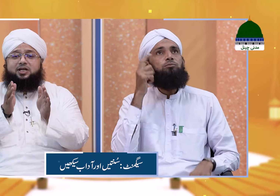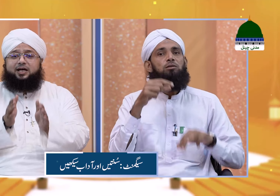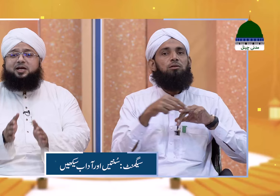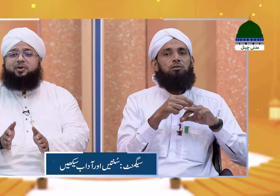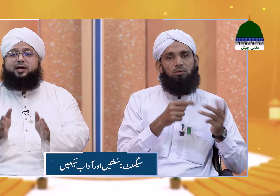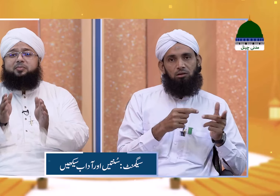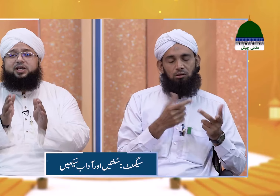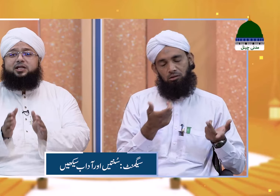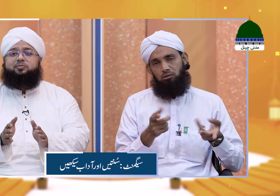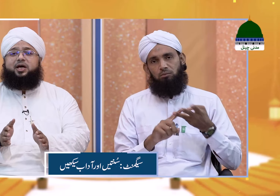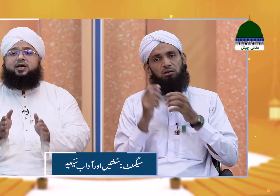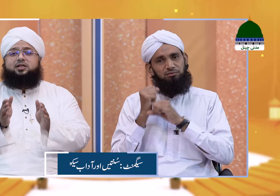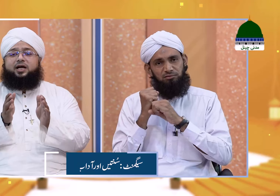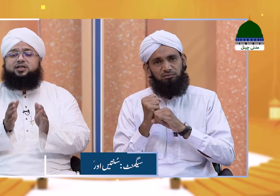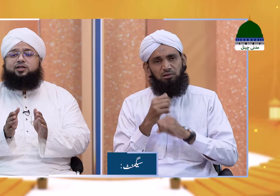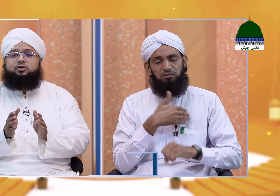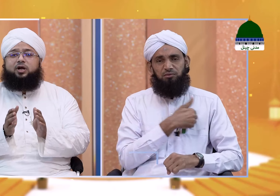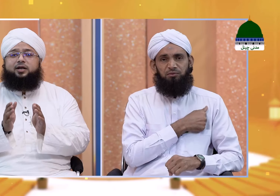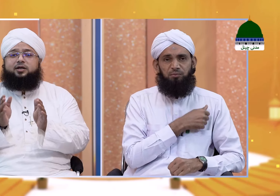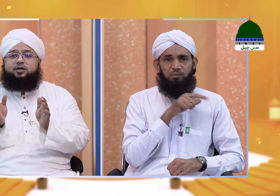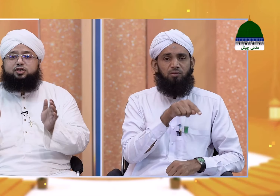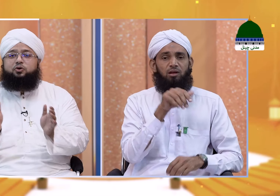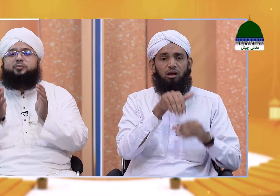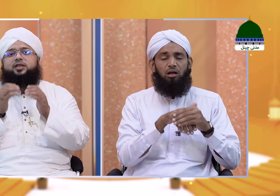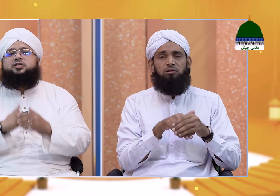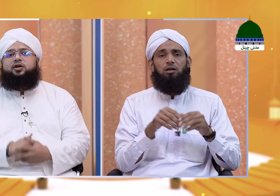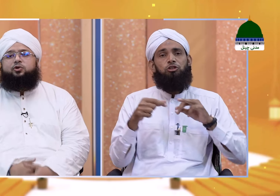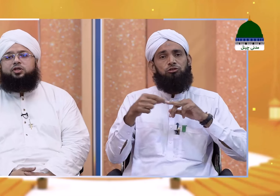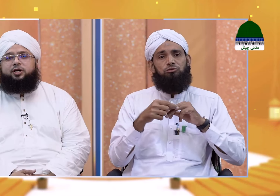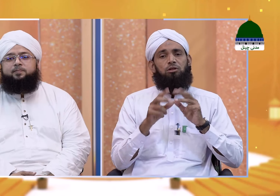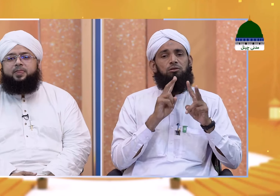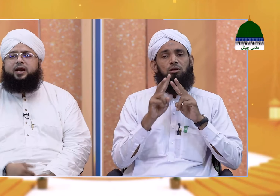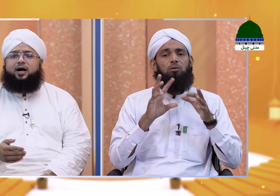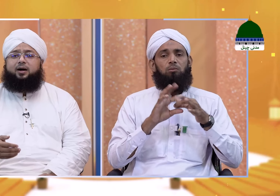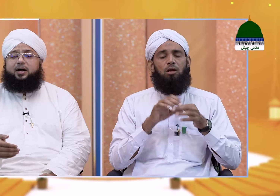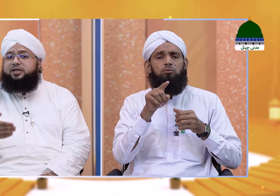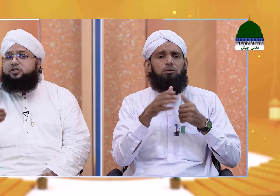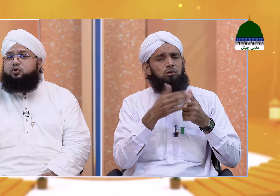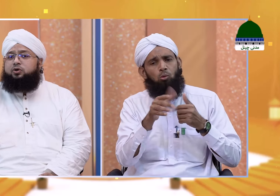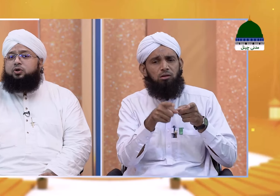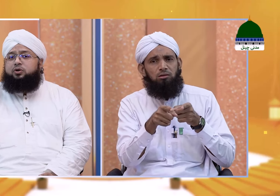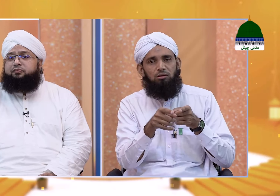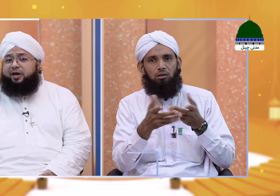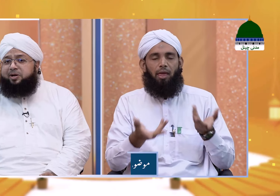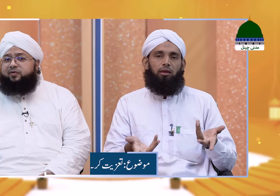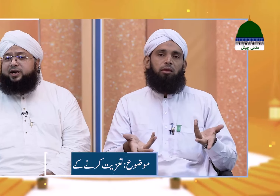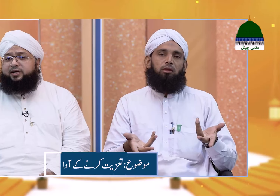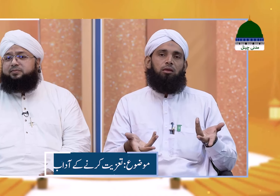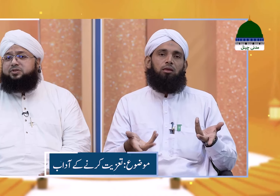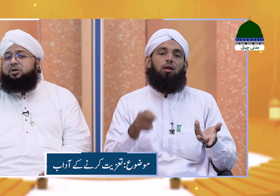جنازے میں، میت میں، تعزیت کے دوران رشتوں کی باتیں چل رہی ہوتی ہیں۔ ارے اگر یہ جو فیملی والے ہیں جن پر